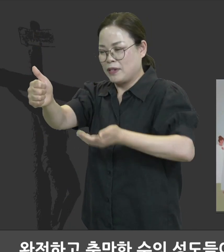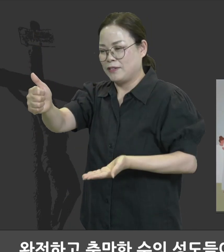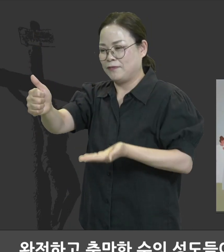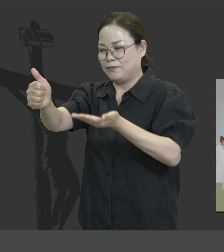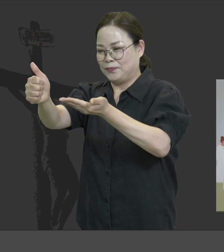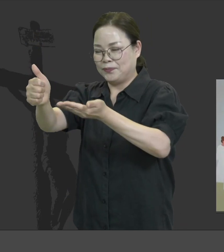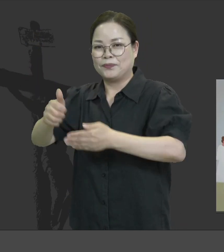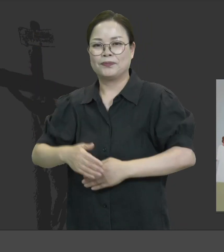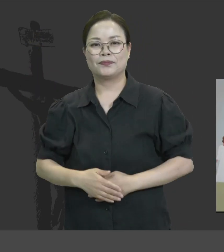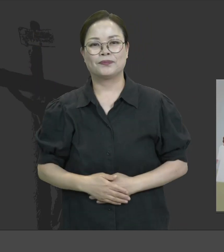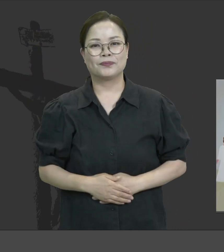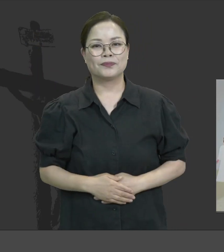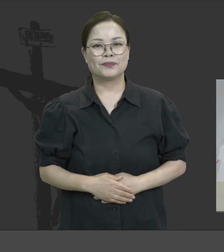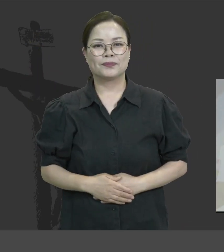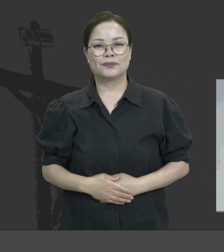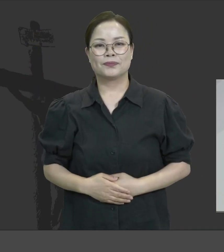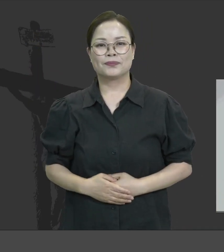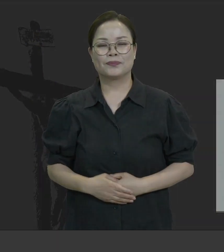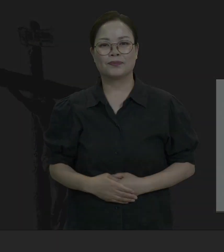것입니다.